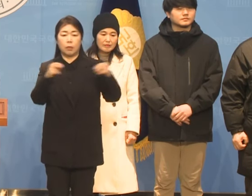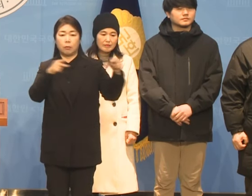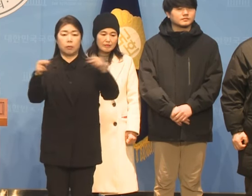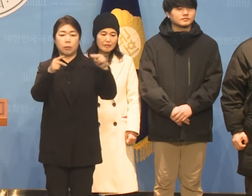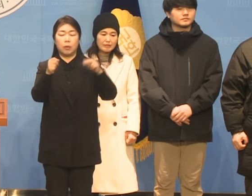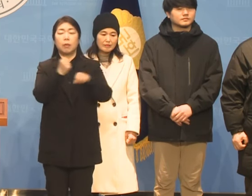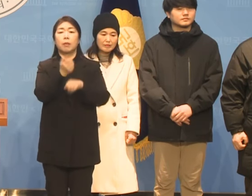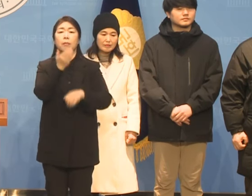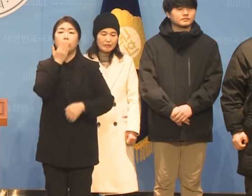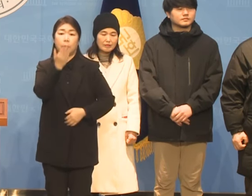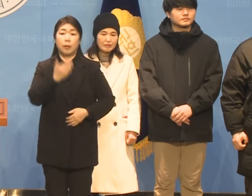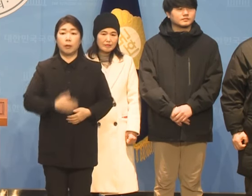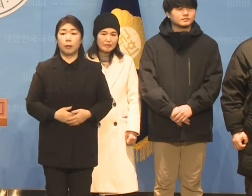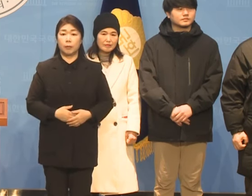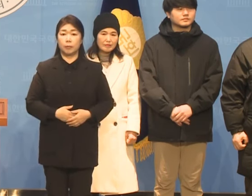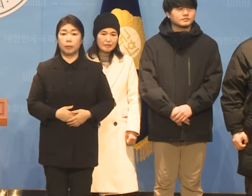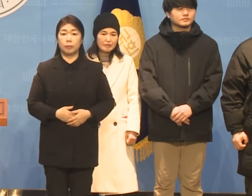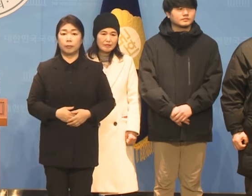가능했었습니다.